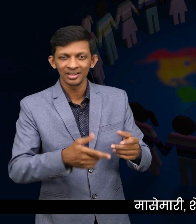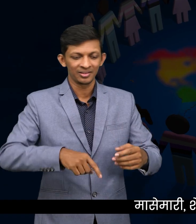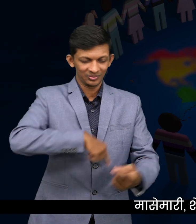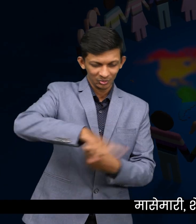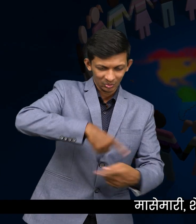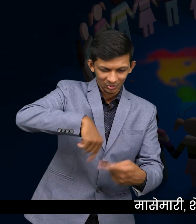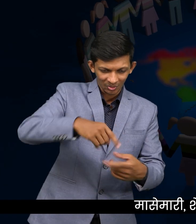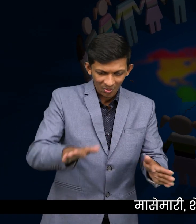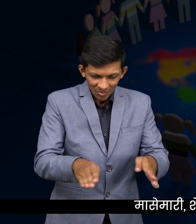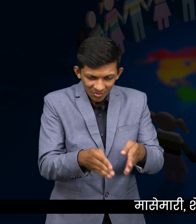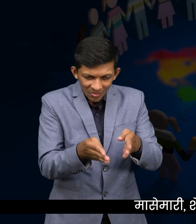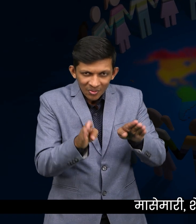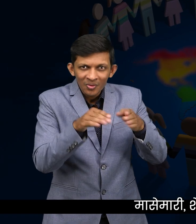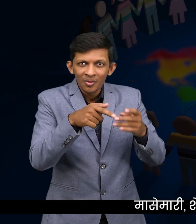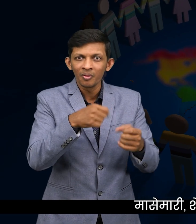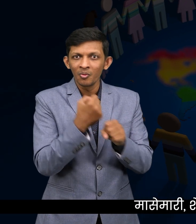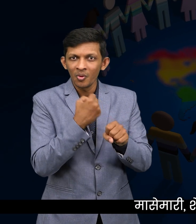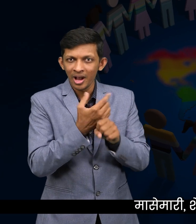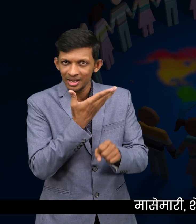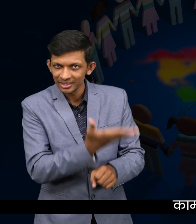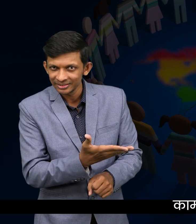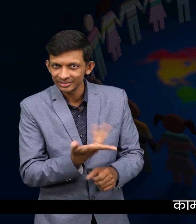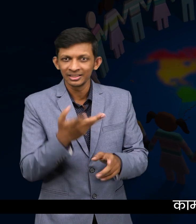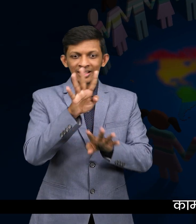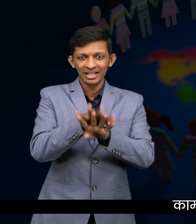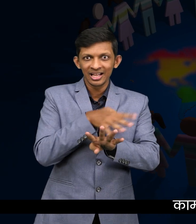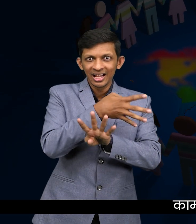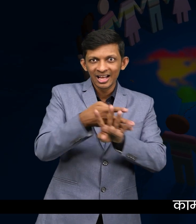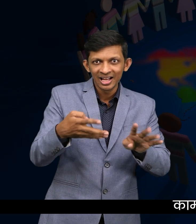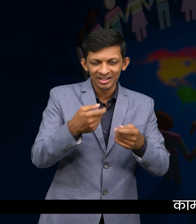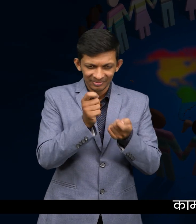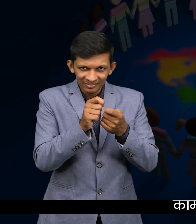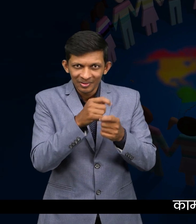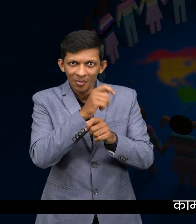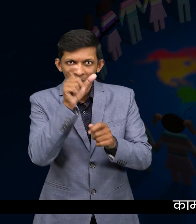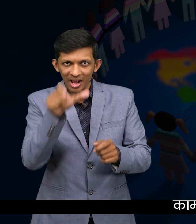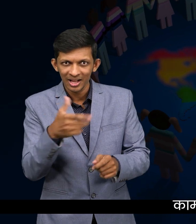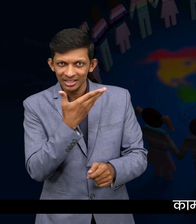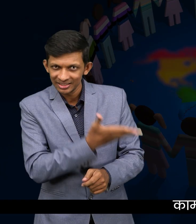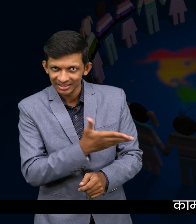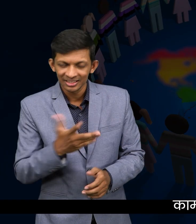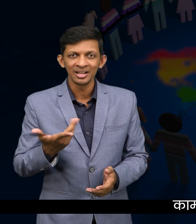विणकाम, मासेमारी, शेती इत्यादी विविध प्रकारच्या कामात गुंतलेले असतात.